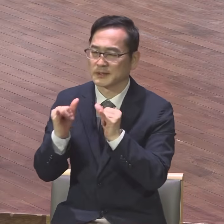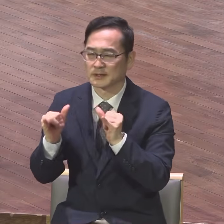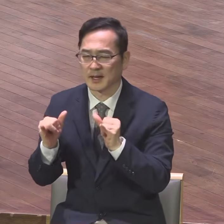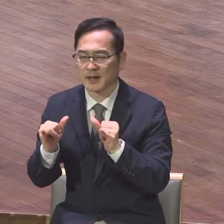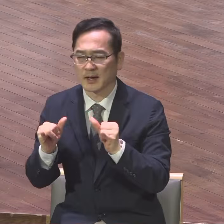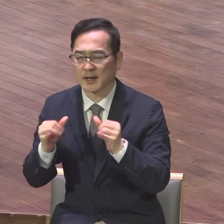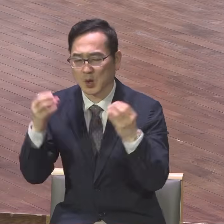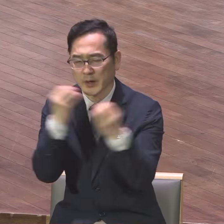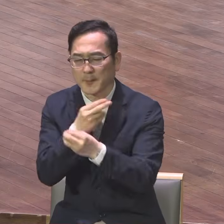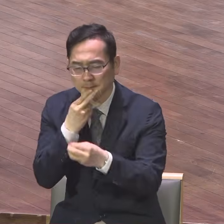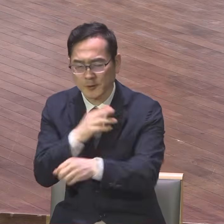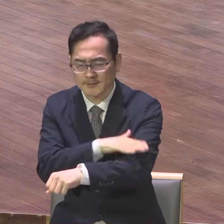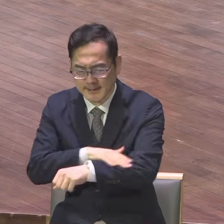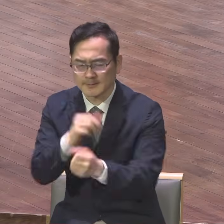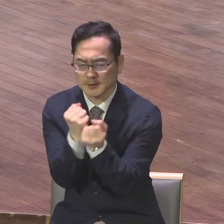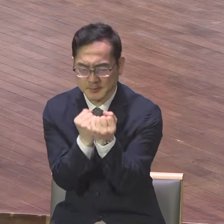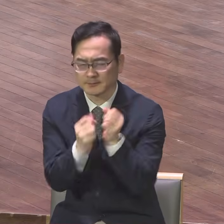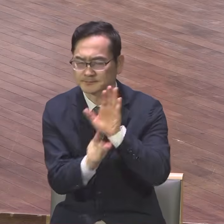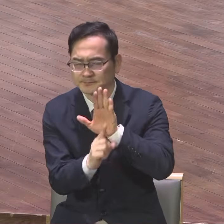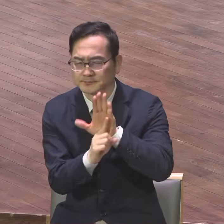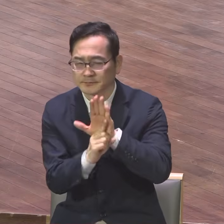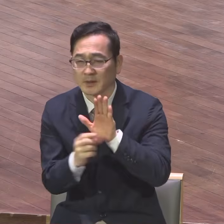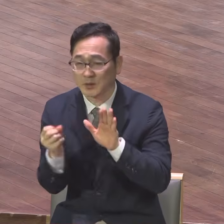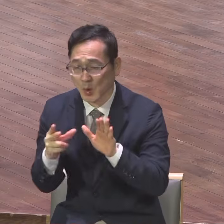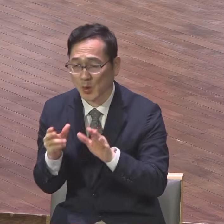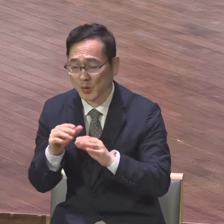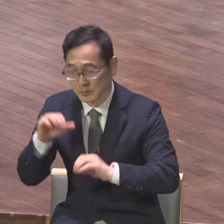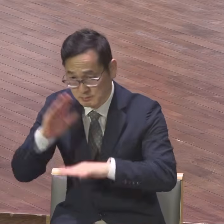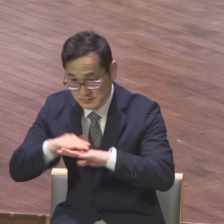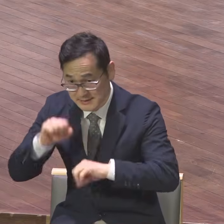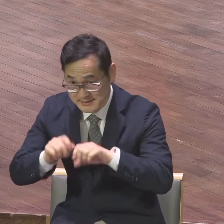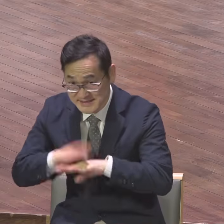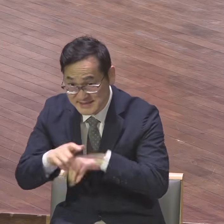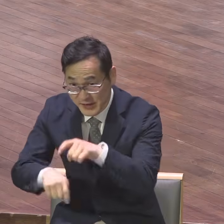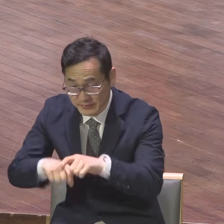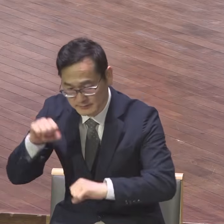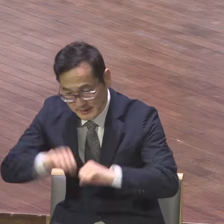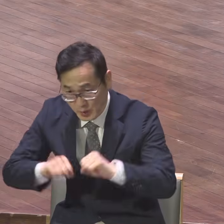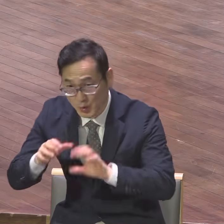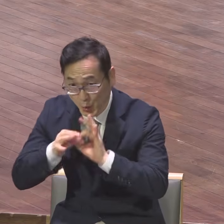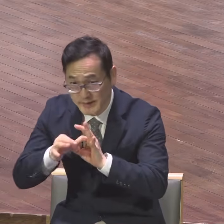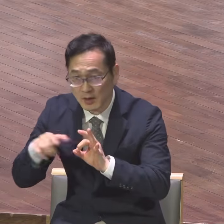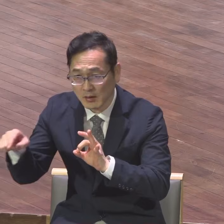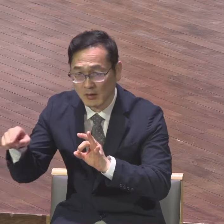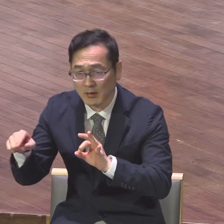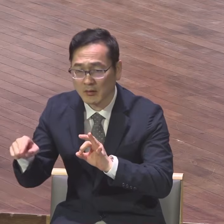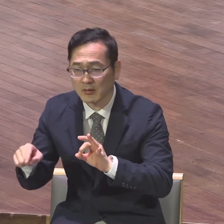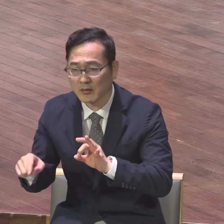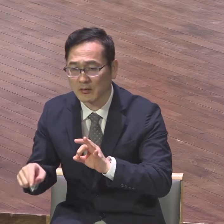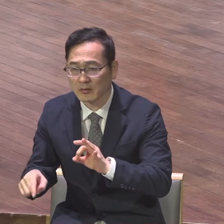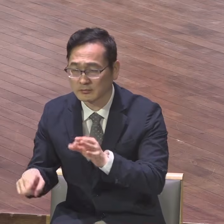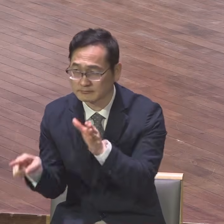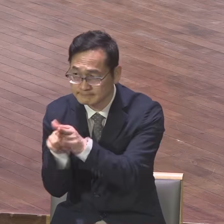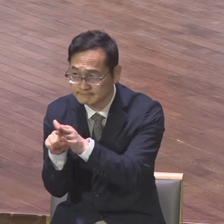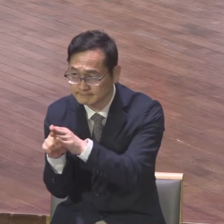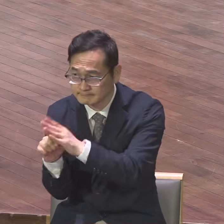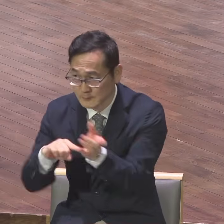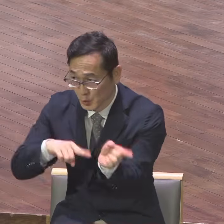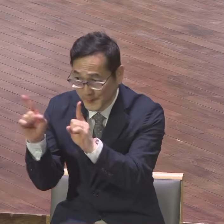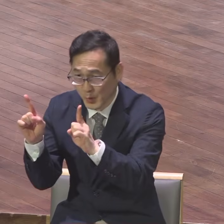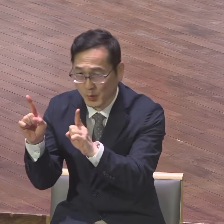그런 5년 동안의 새 정부가 될 수 있도록 우리는 하나님 앞에 중보 기도해야 될 줄로